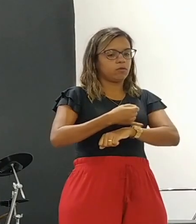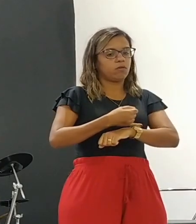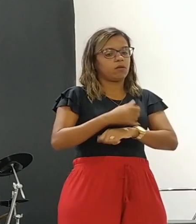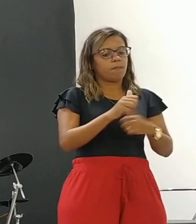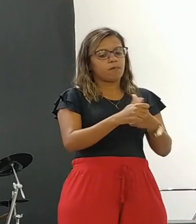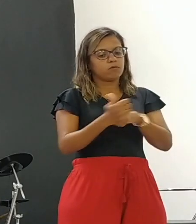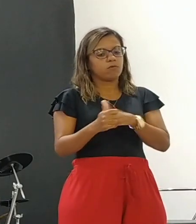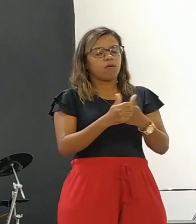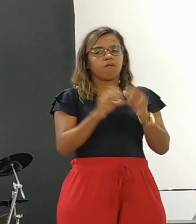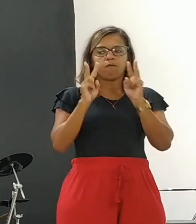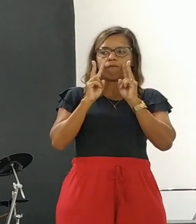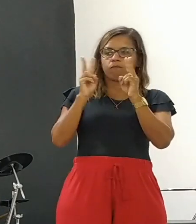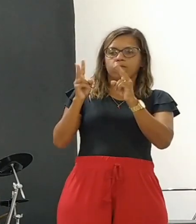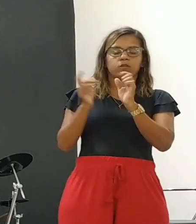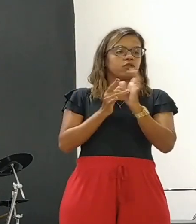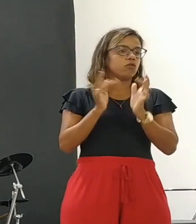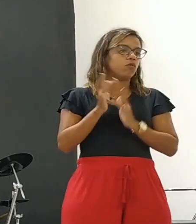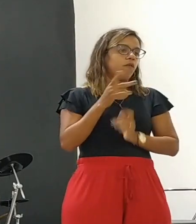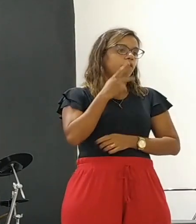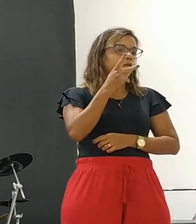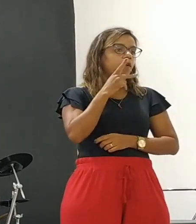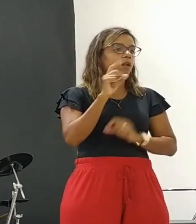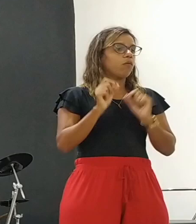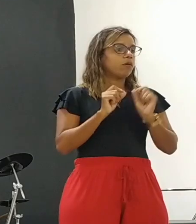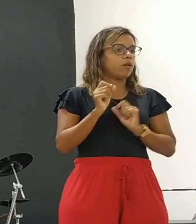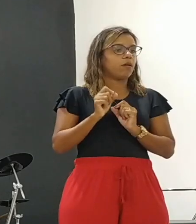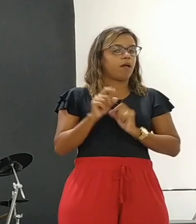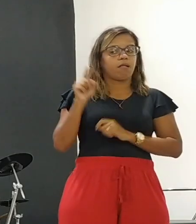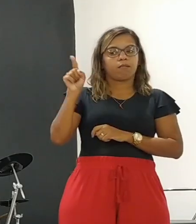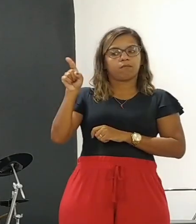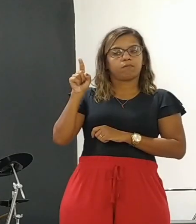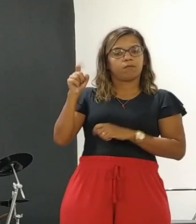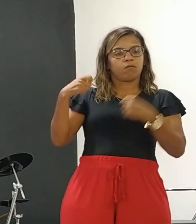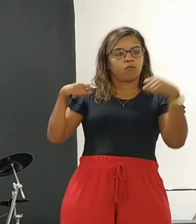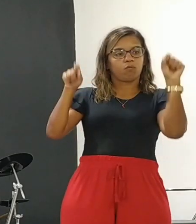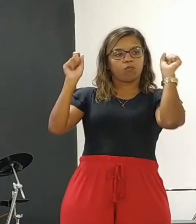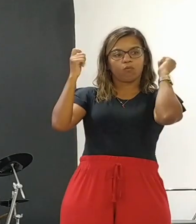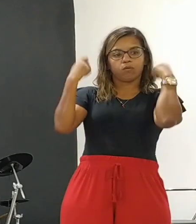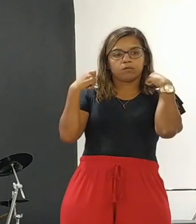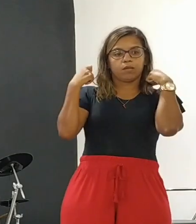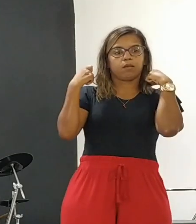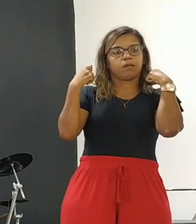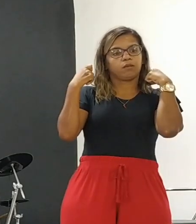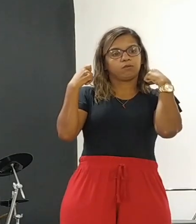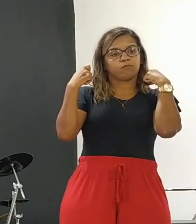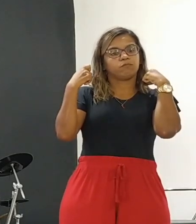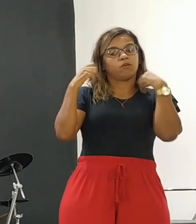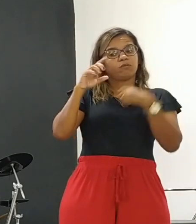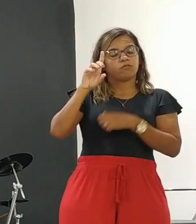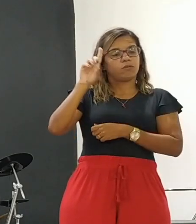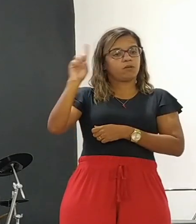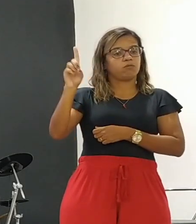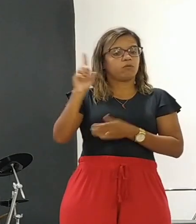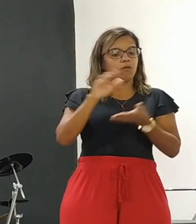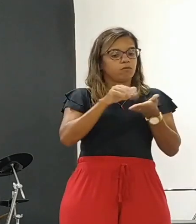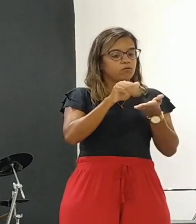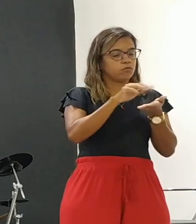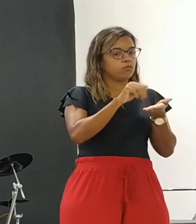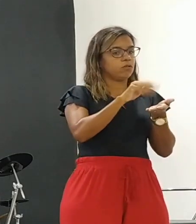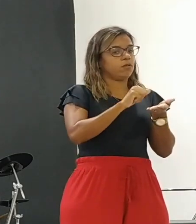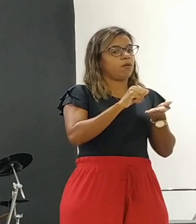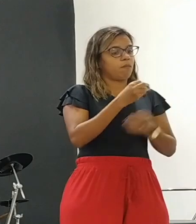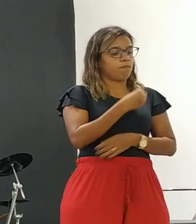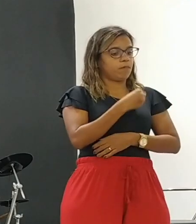e ele vê Jesus vindo, o que ele diz? Eis o Cordeiro de Deus que tira o pecado